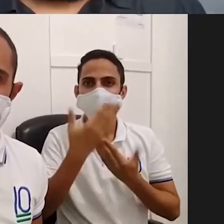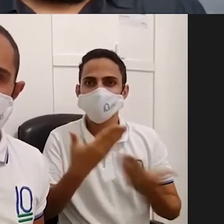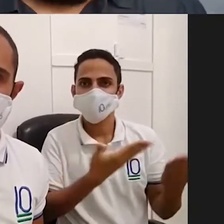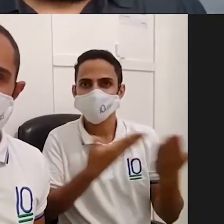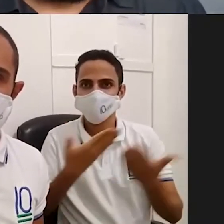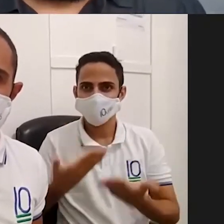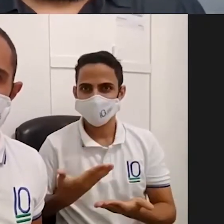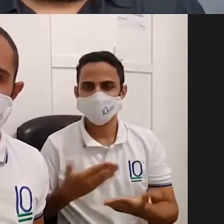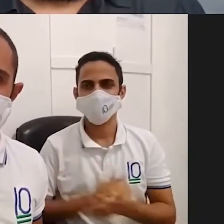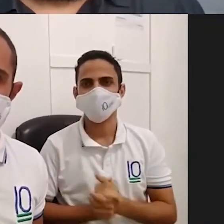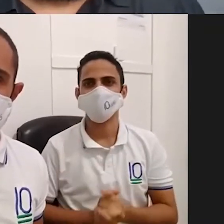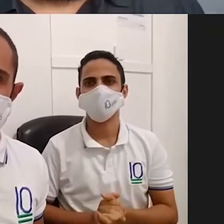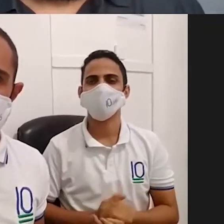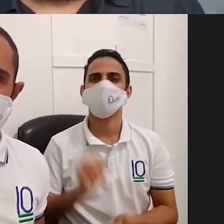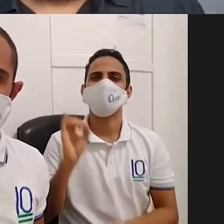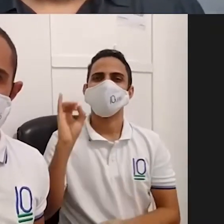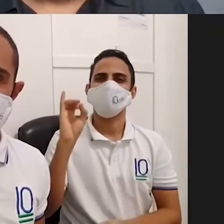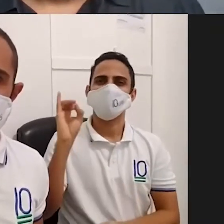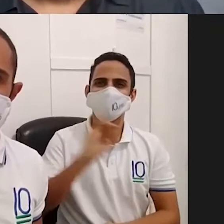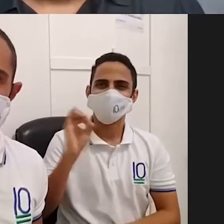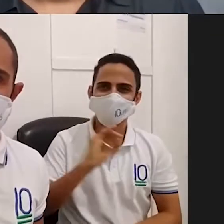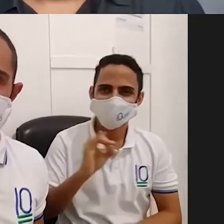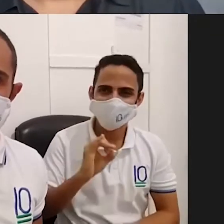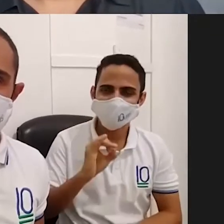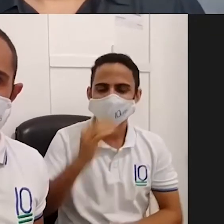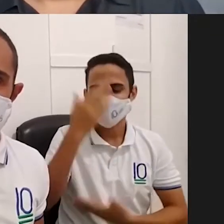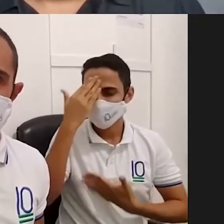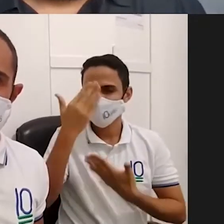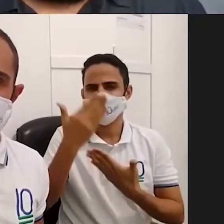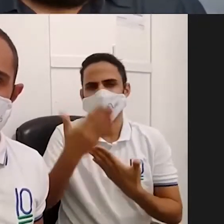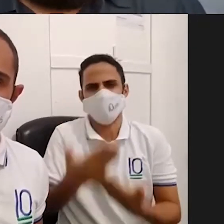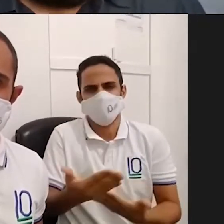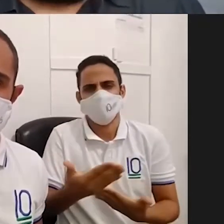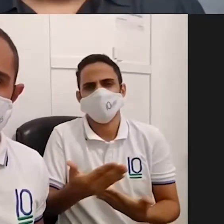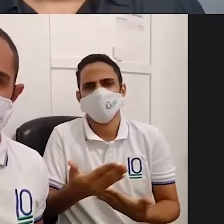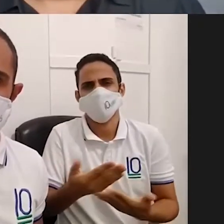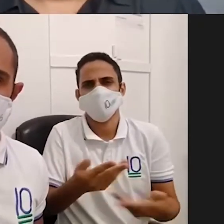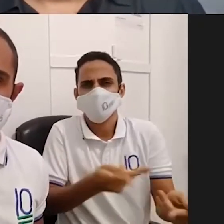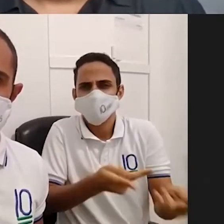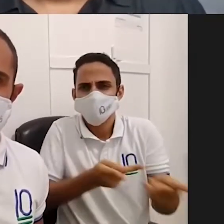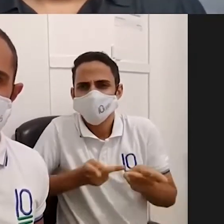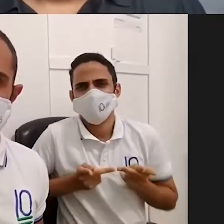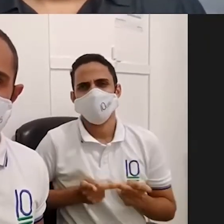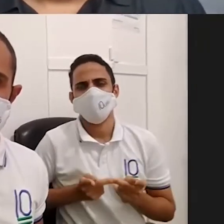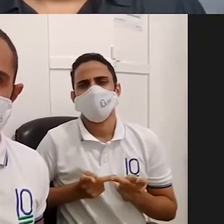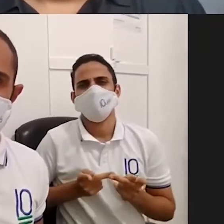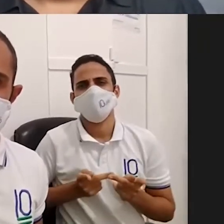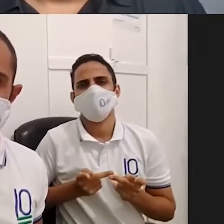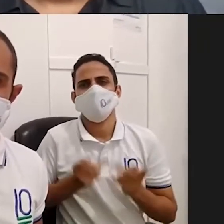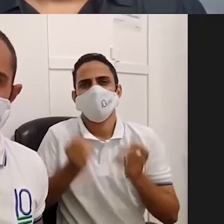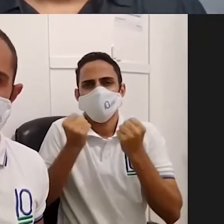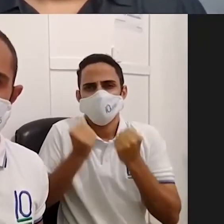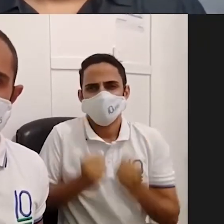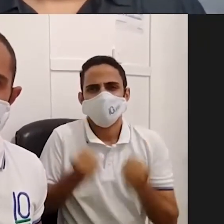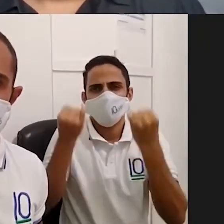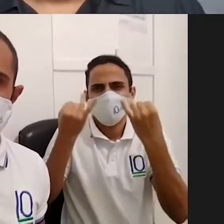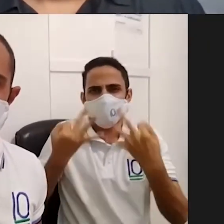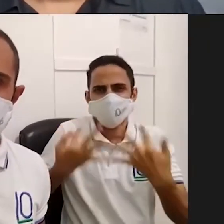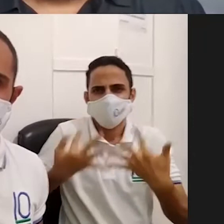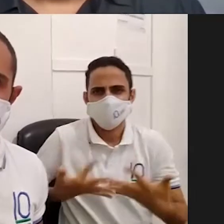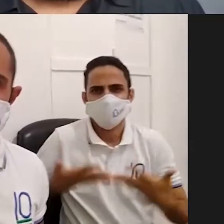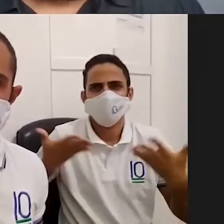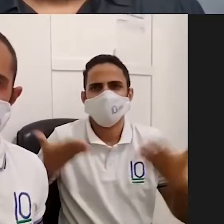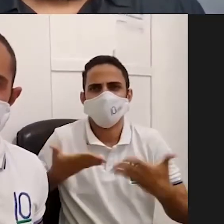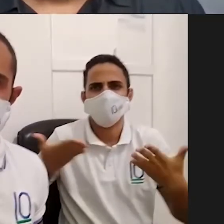agradece a oportunidade de estar aqui no Espaço Cidadão, podendo falar com toda a população de Natal, não só de Natal, como todo o estado do Rio Grande do Norte e até a